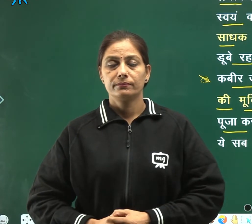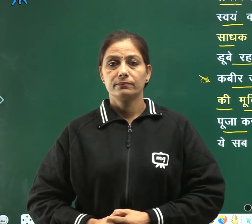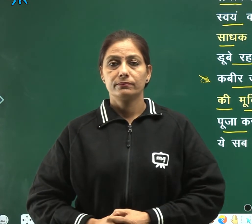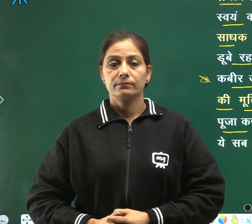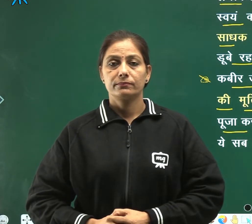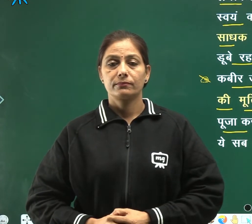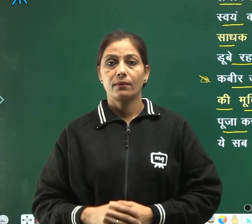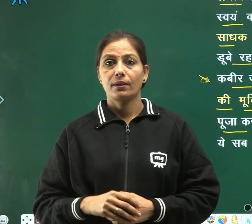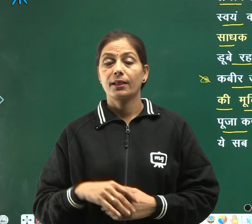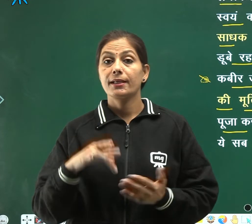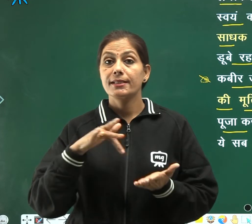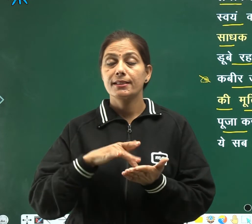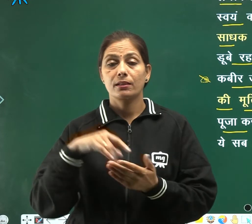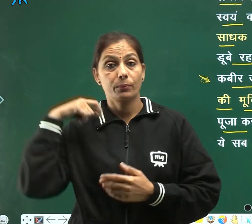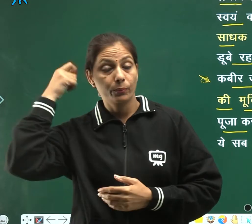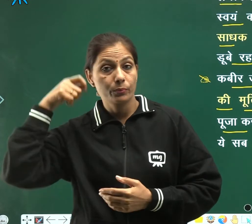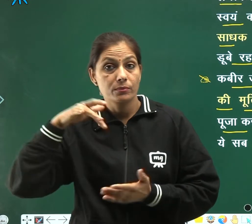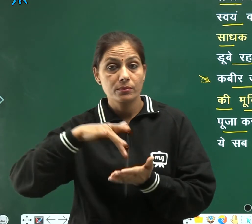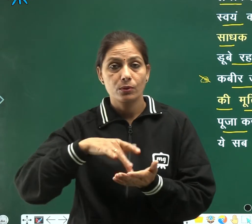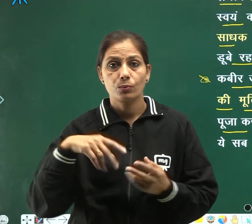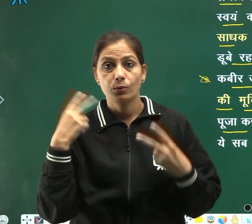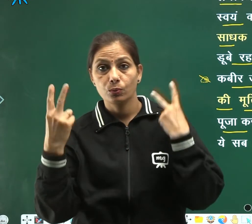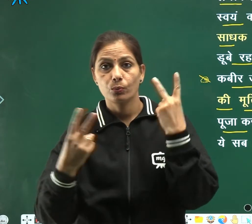तीर्थ यात्रा करना,